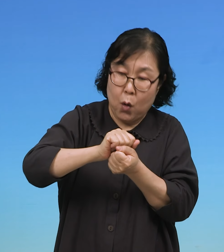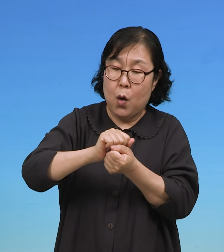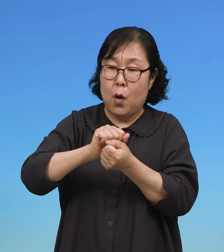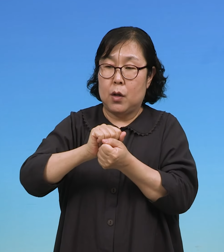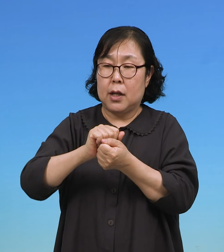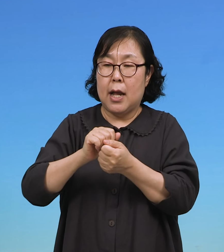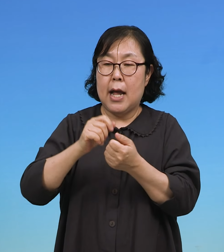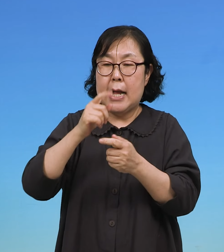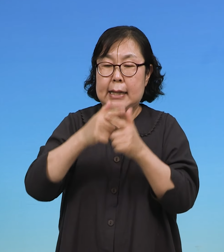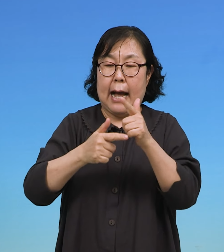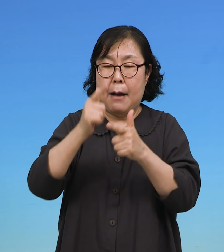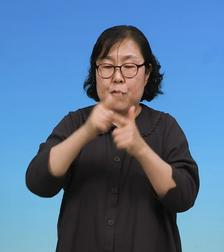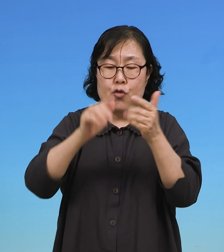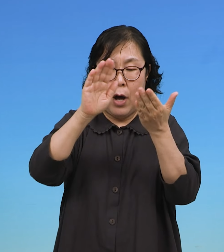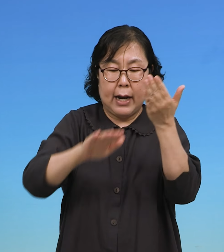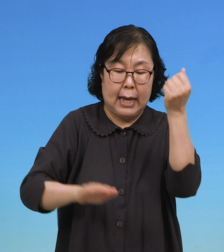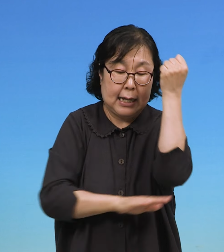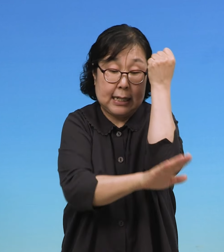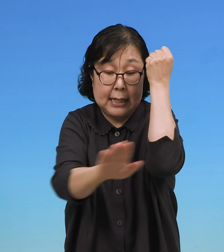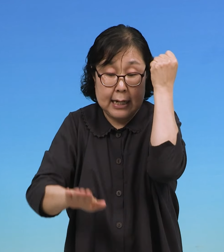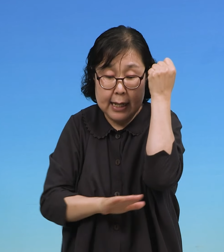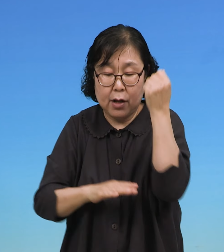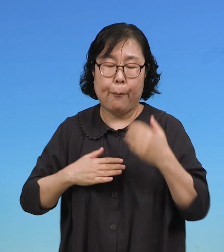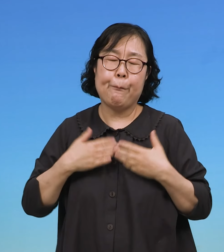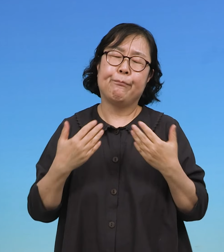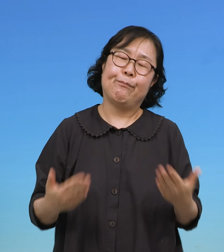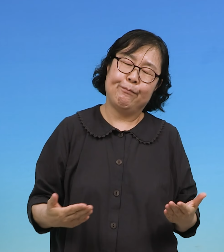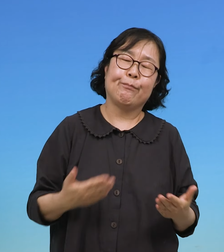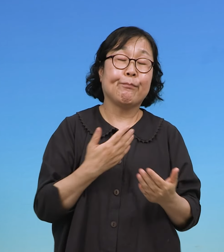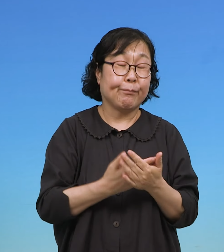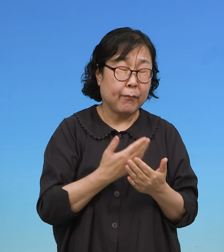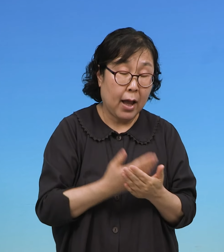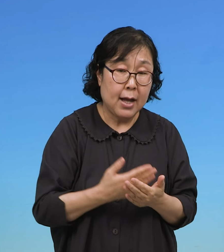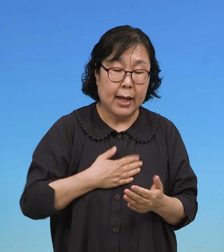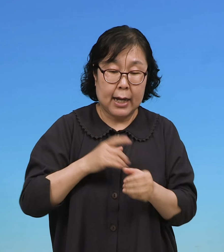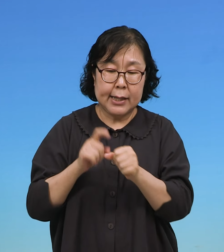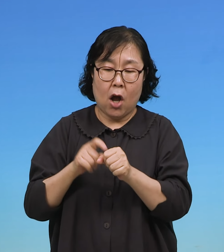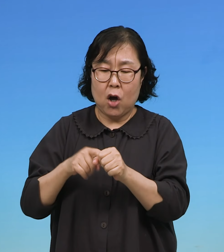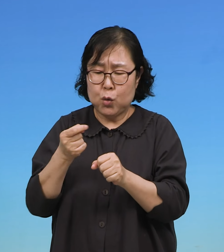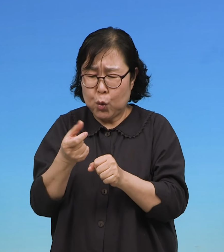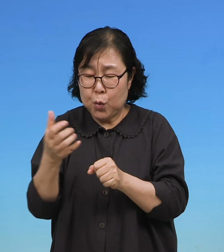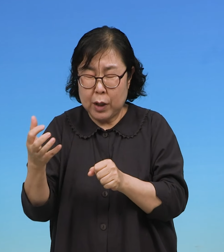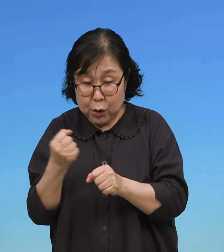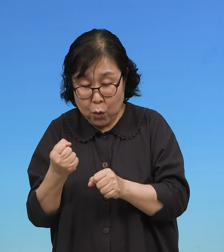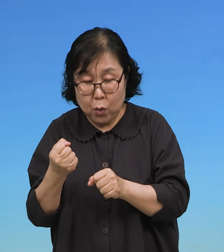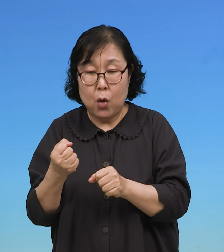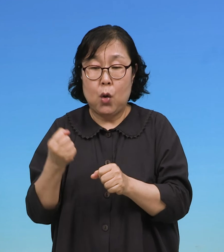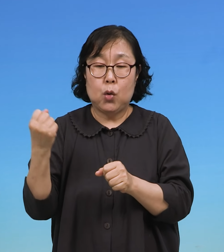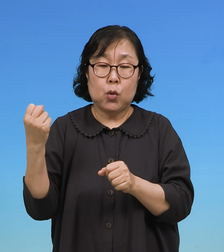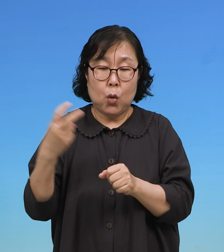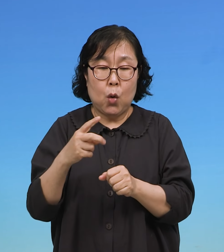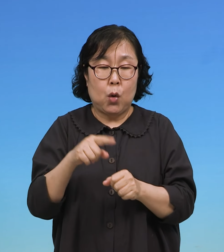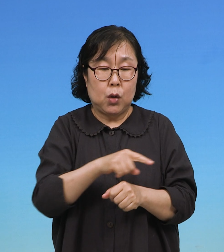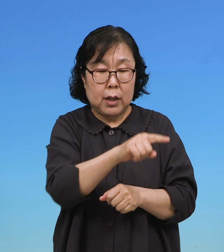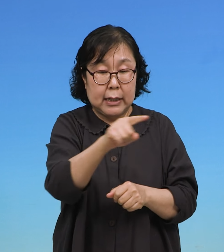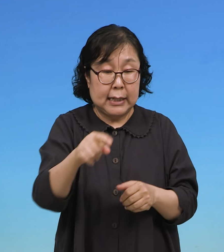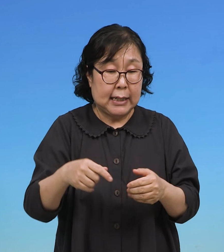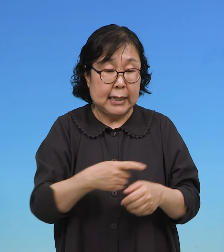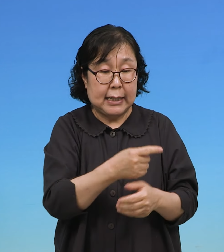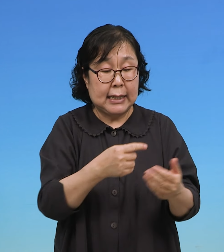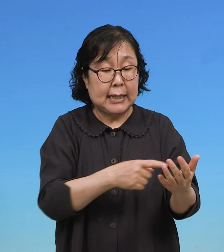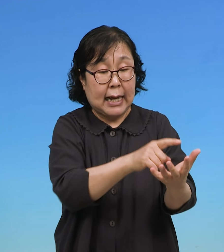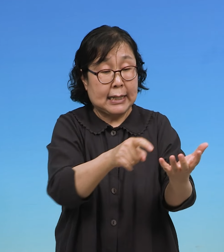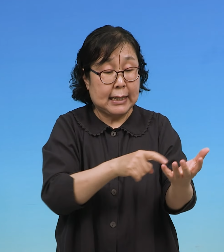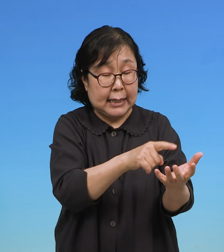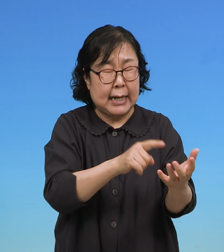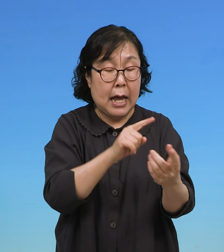발을 씻으시고 나무 아래에서 쉬소서. 그리고 5절 내가 떡을 조금 가져오리니 당신들의 마음을